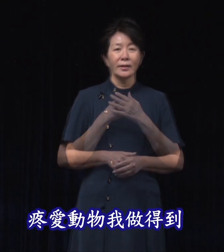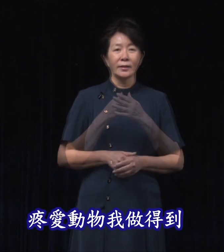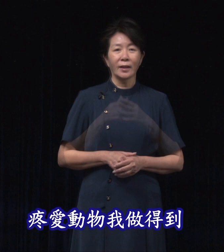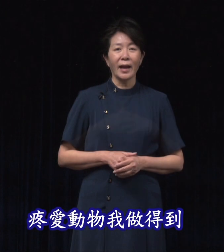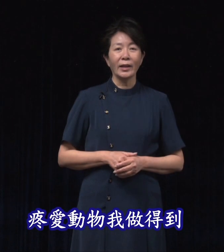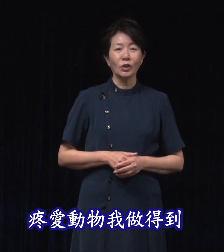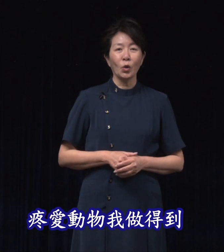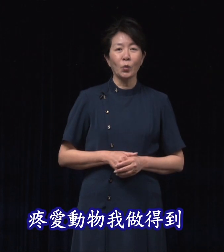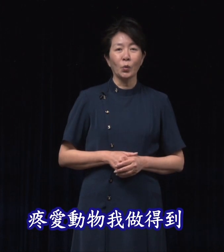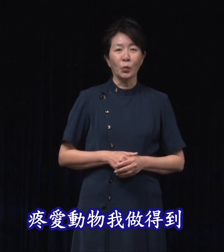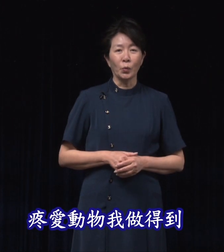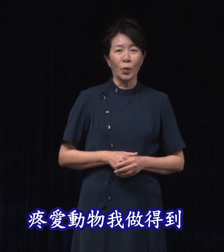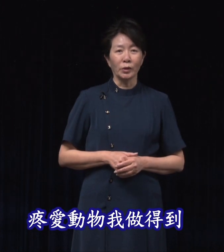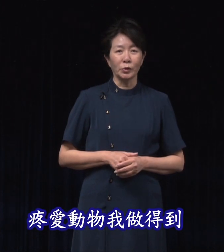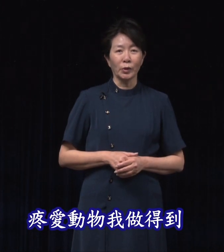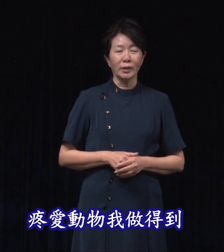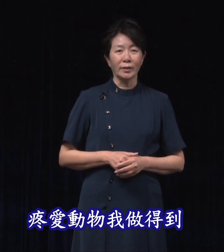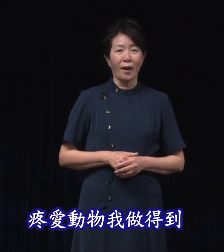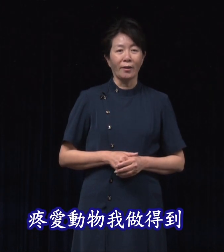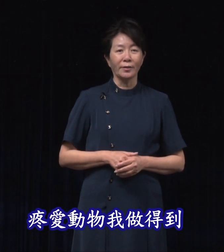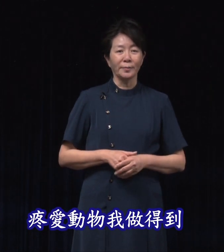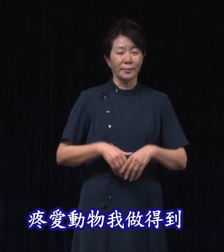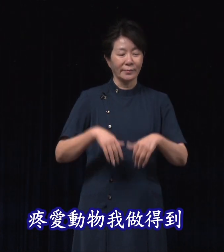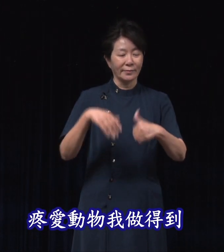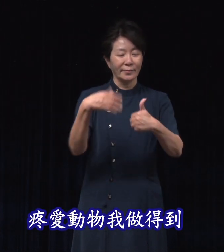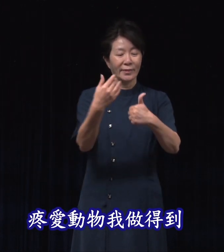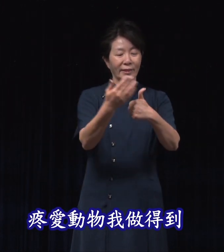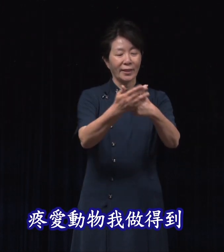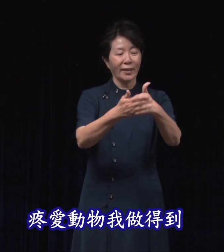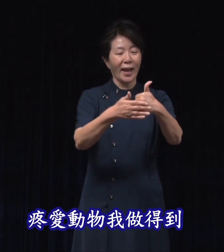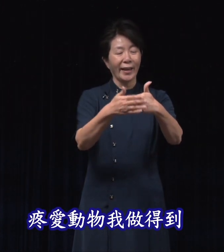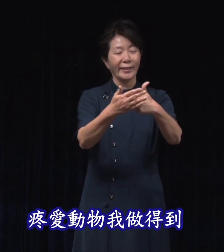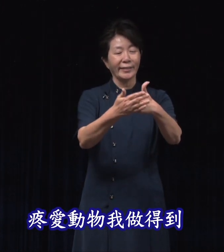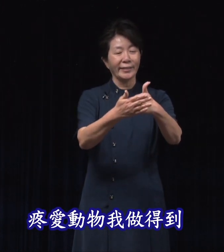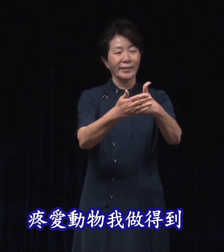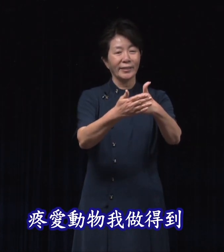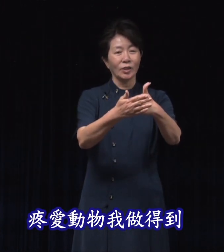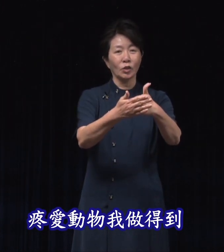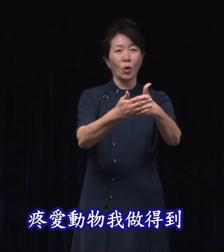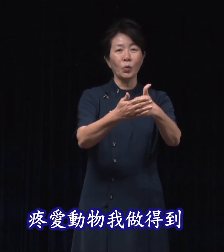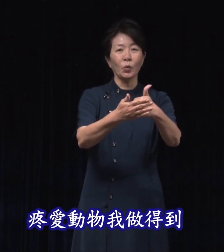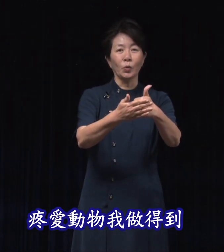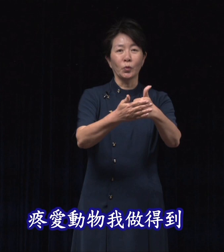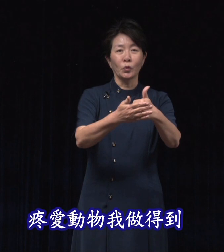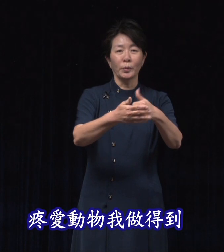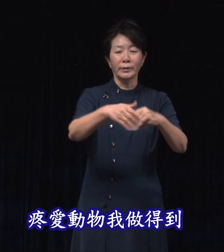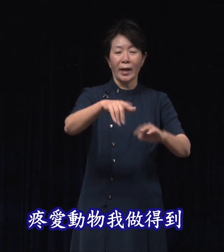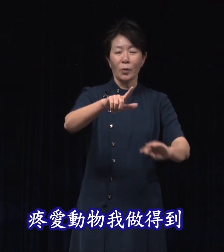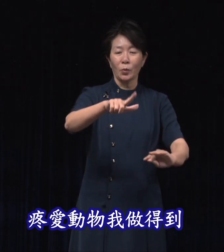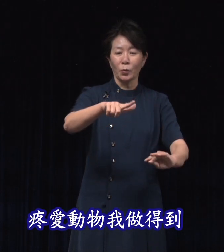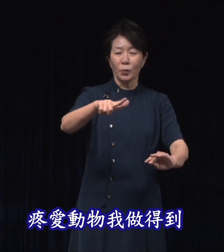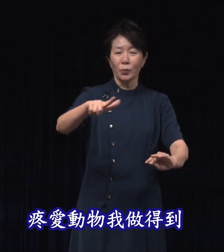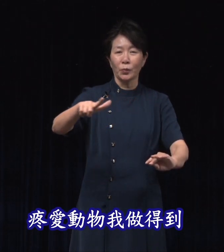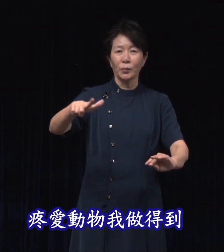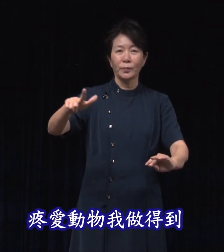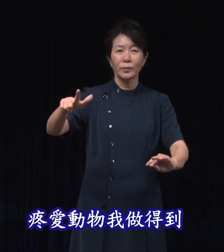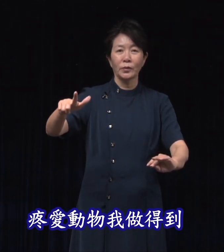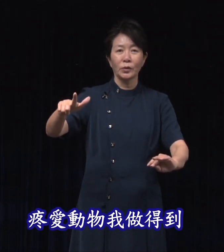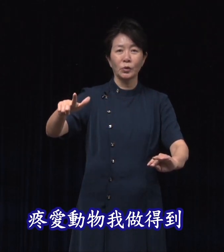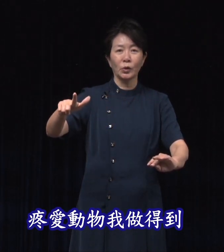疼爱动物我做得到，疼爱动物我们打物，做得到